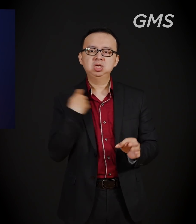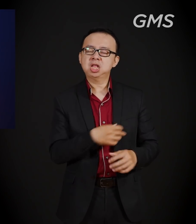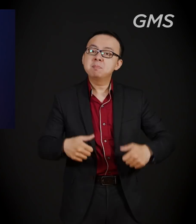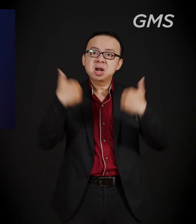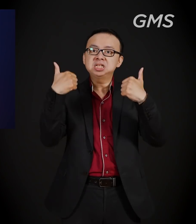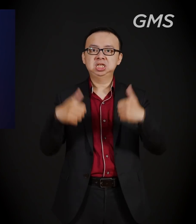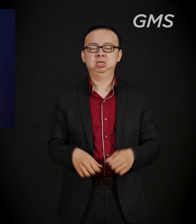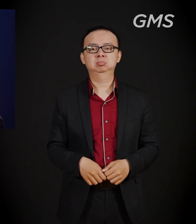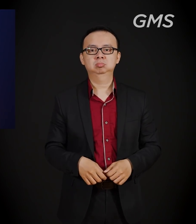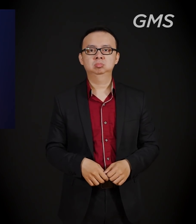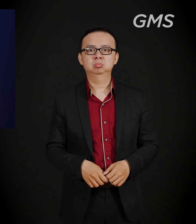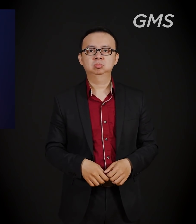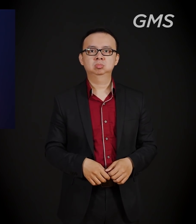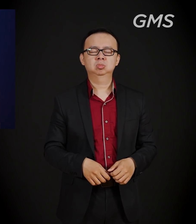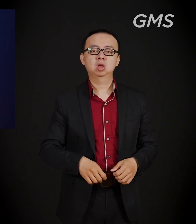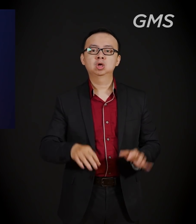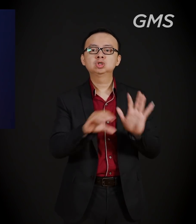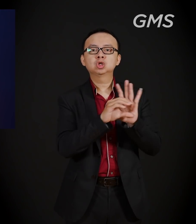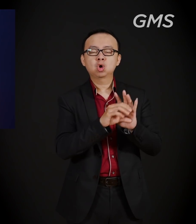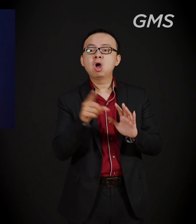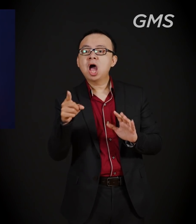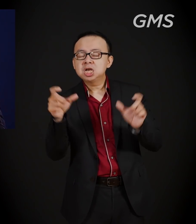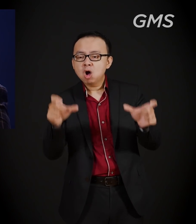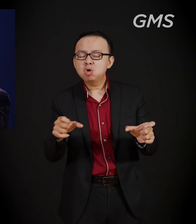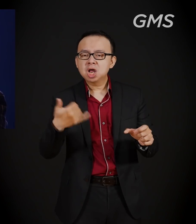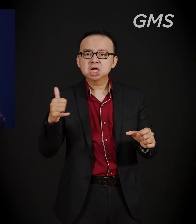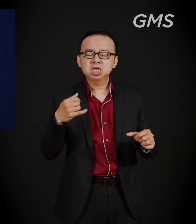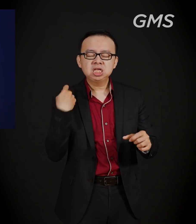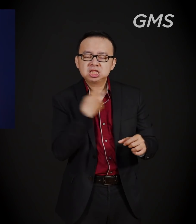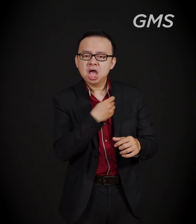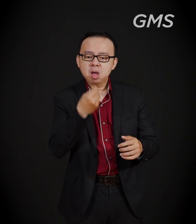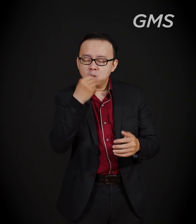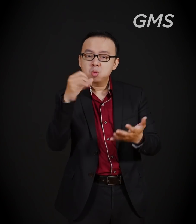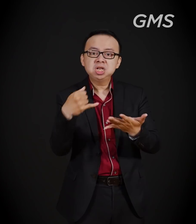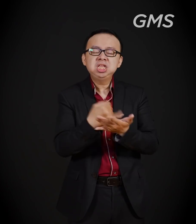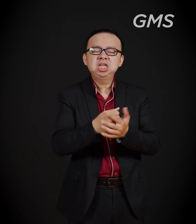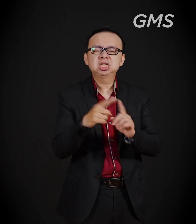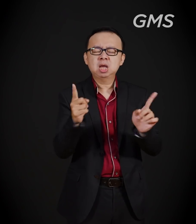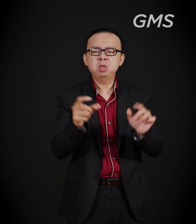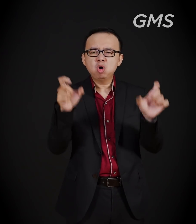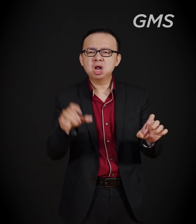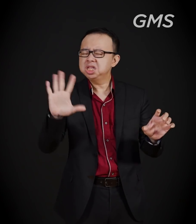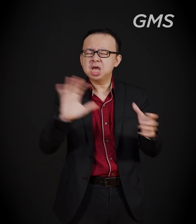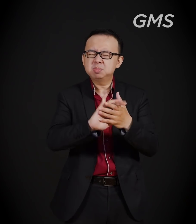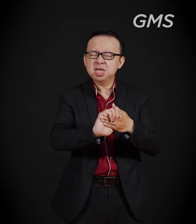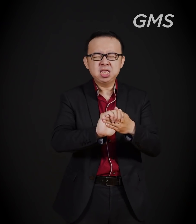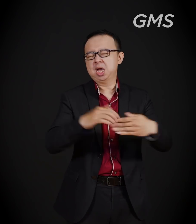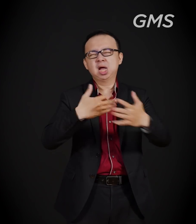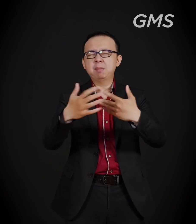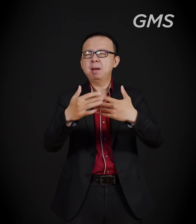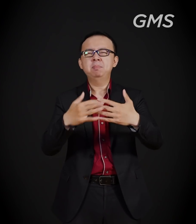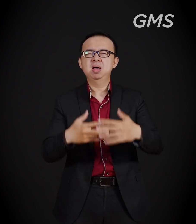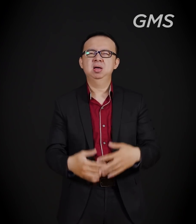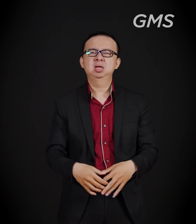Injil, tapi orang marah sama saya dan tidak percaya. Enggak apa-apa. Do not stop.